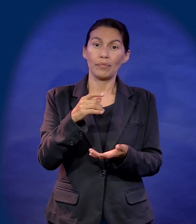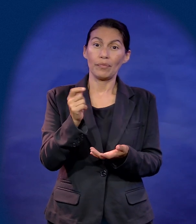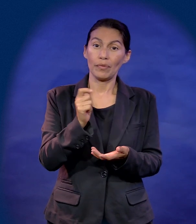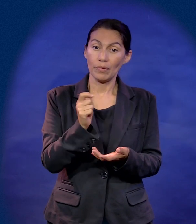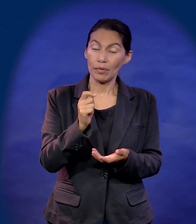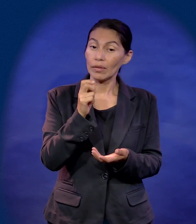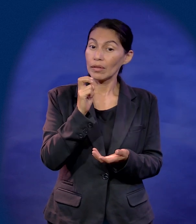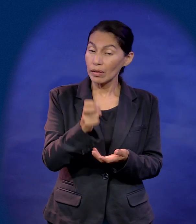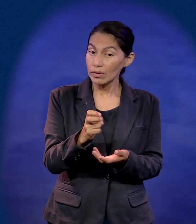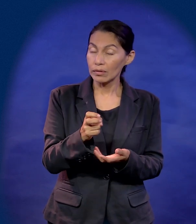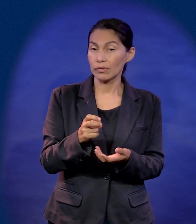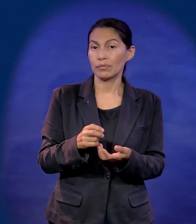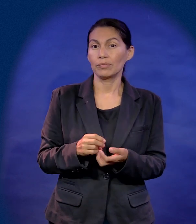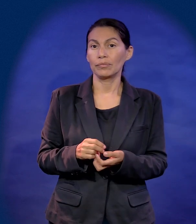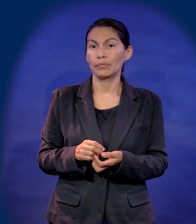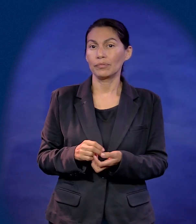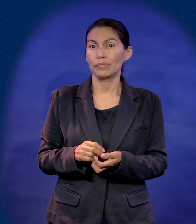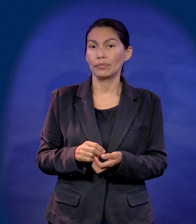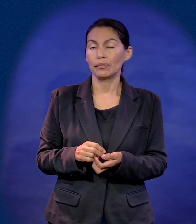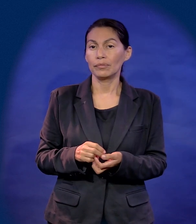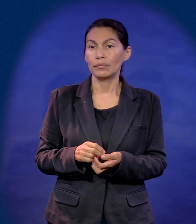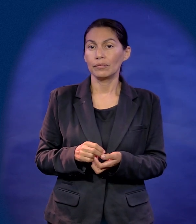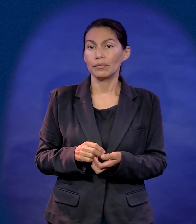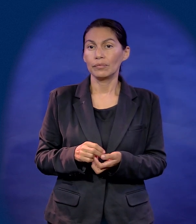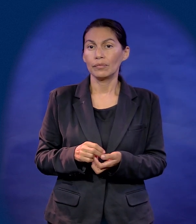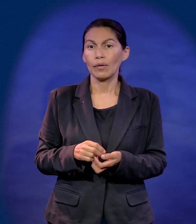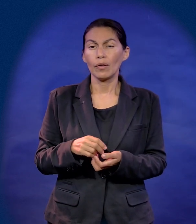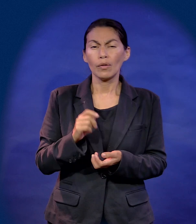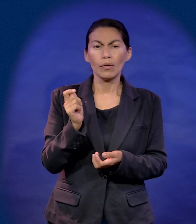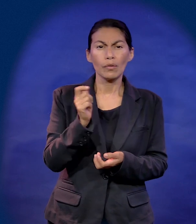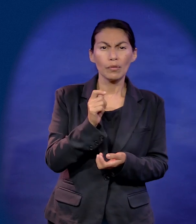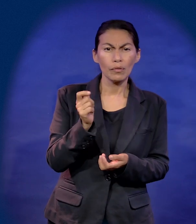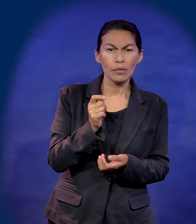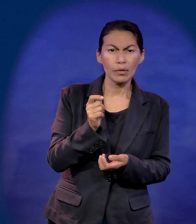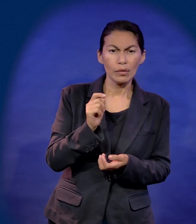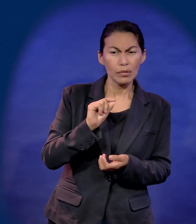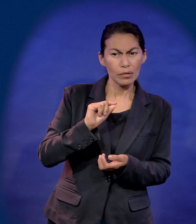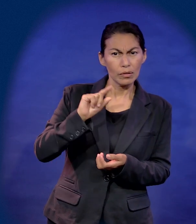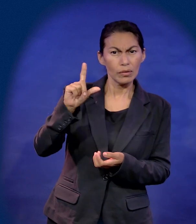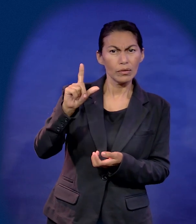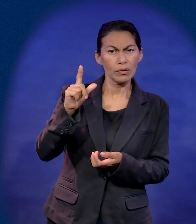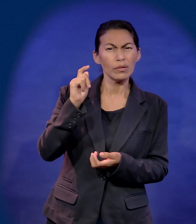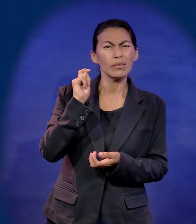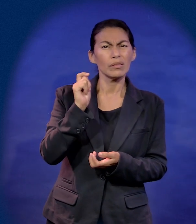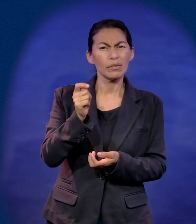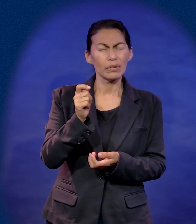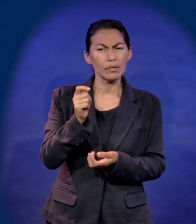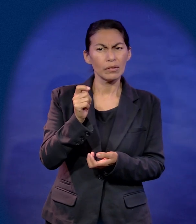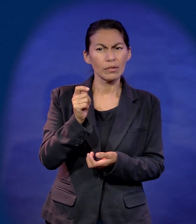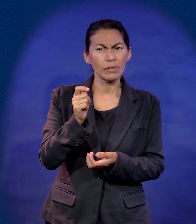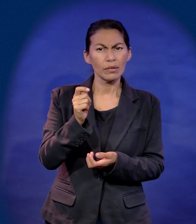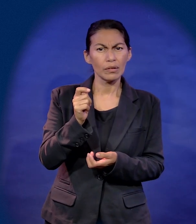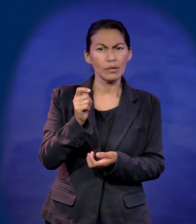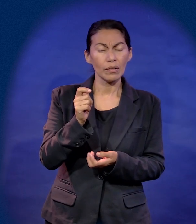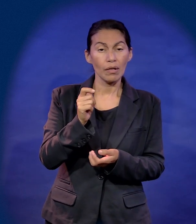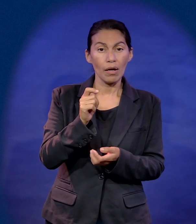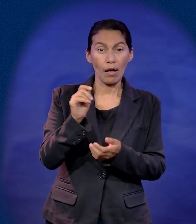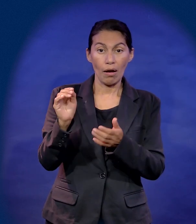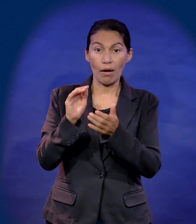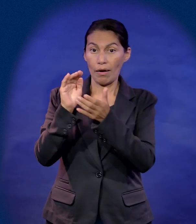es enamoramiento. El noviazgo en sí tiene ese objetivo. Significa que un noviazgo de éxito